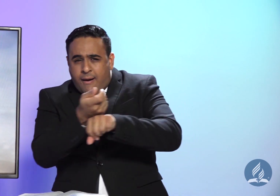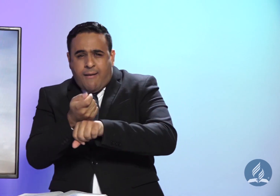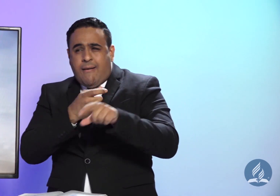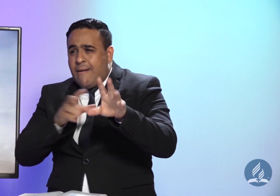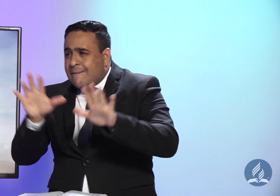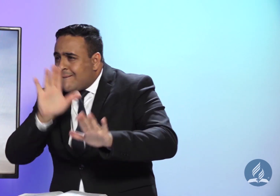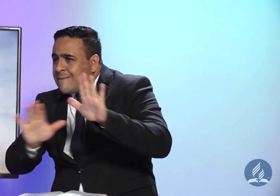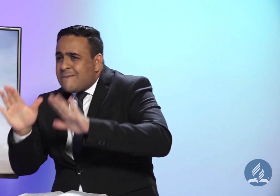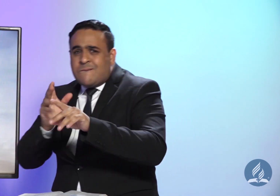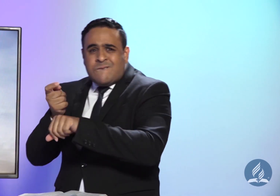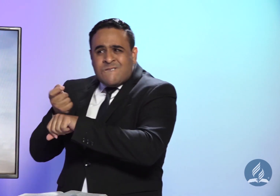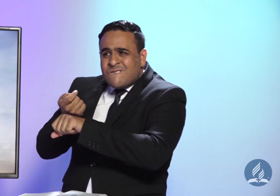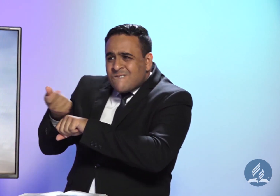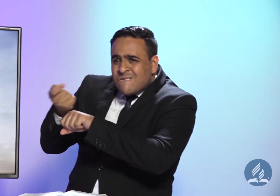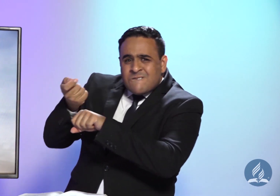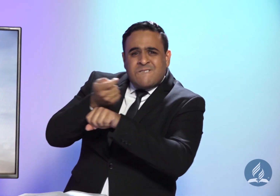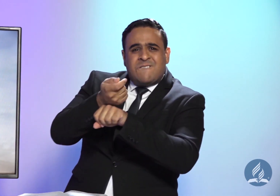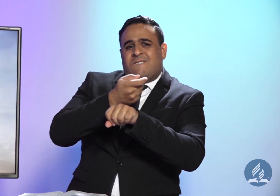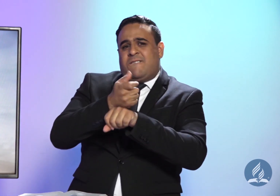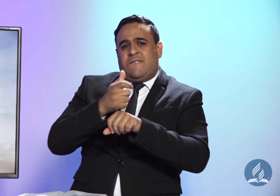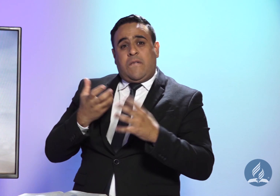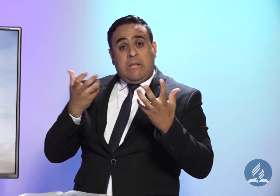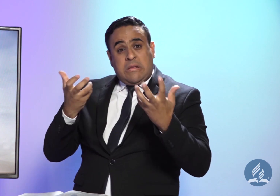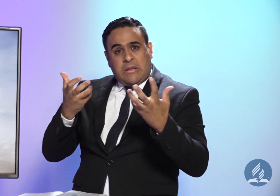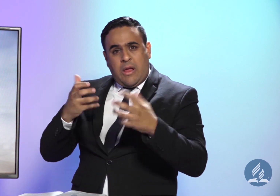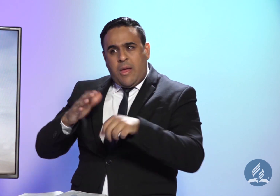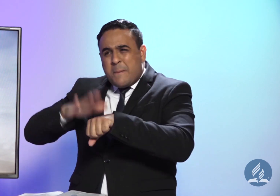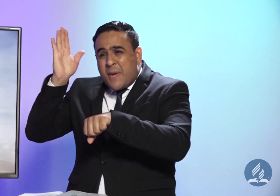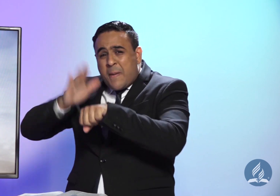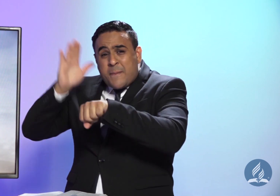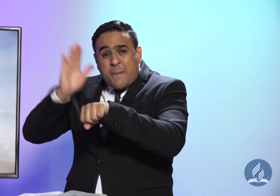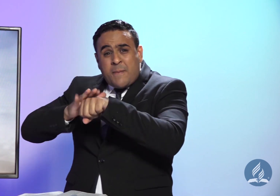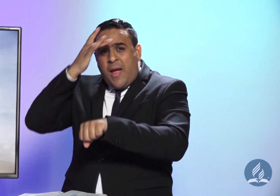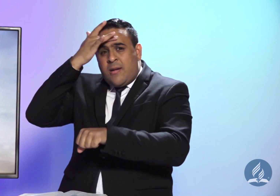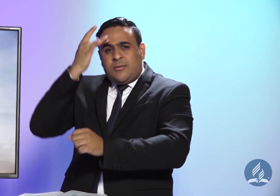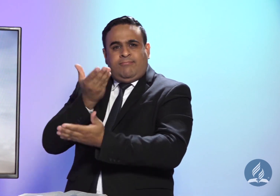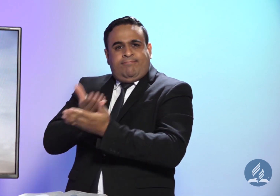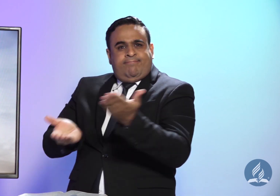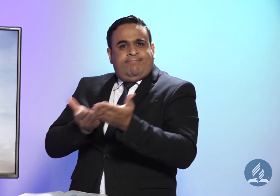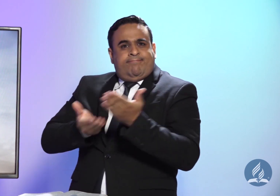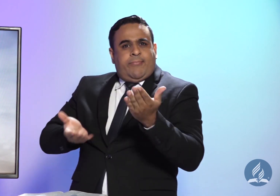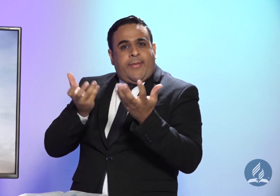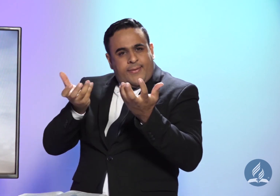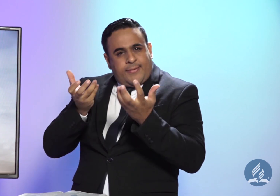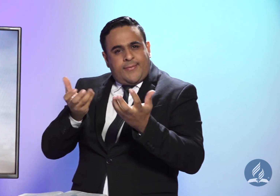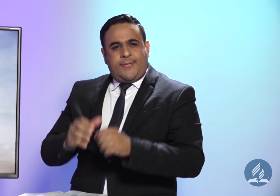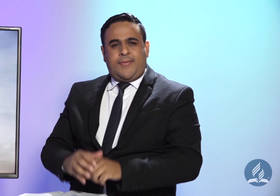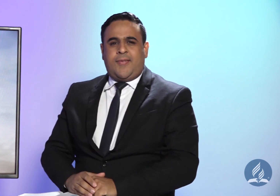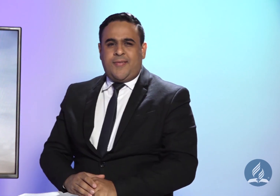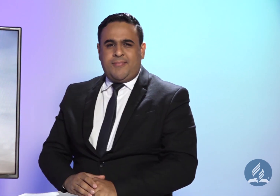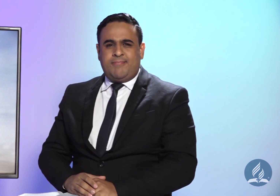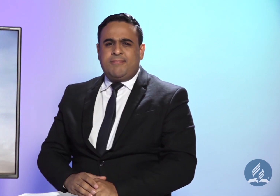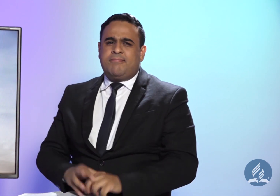e os enganos de Satanás estão se quadruplicando nesses últimos tempos. Os enganos de Satanás